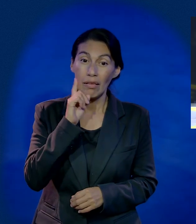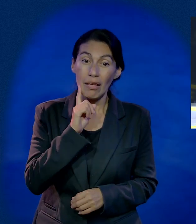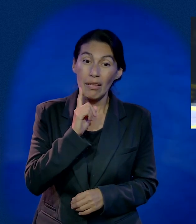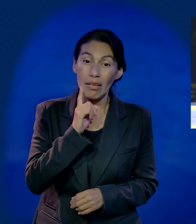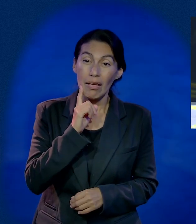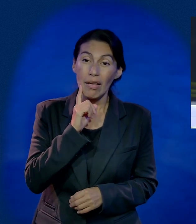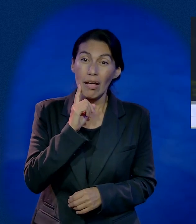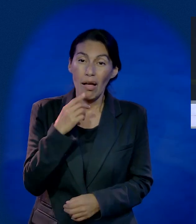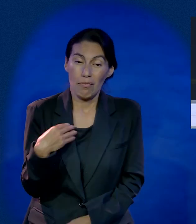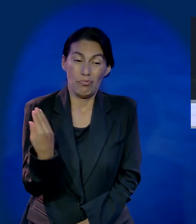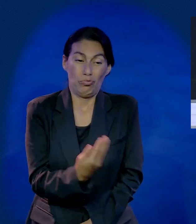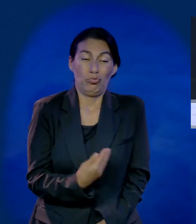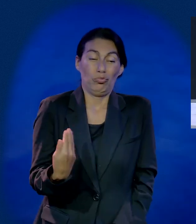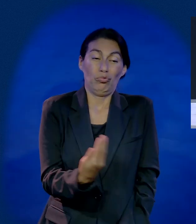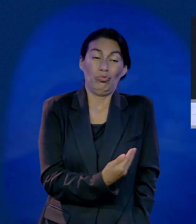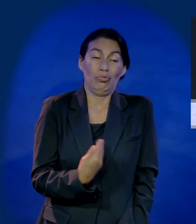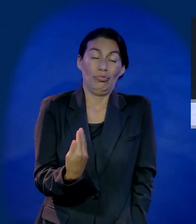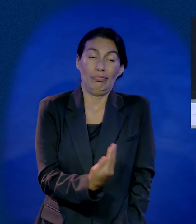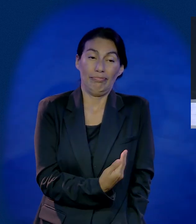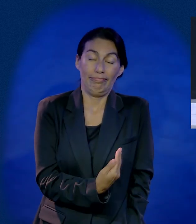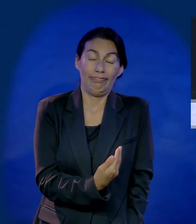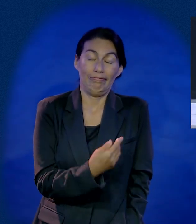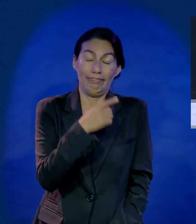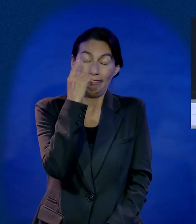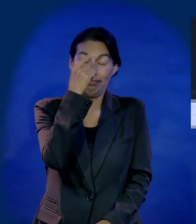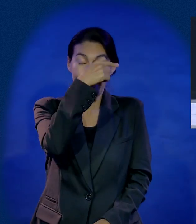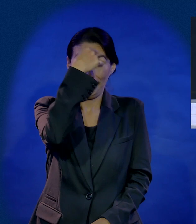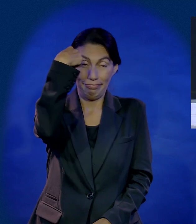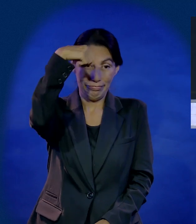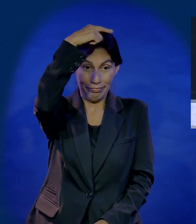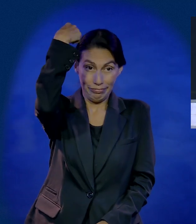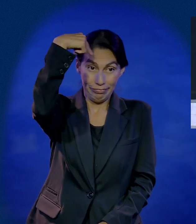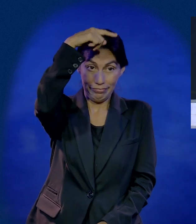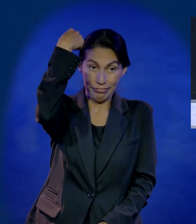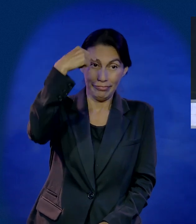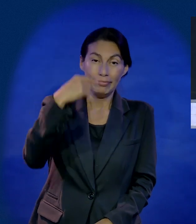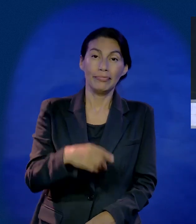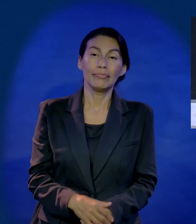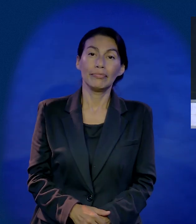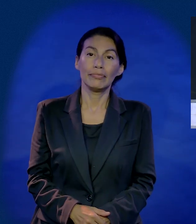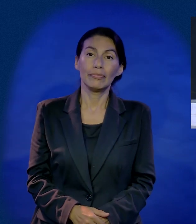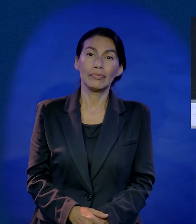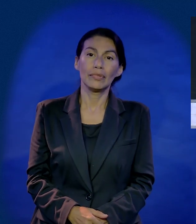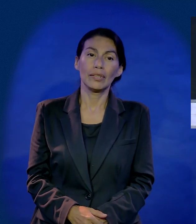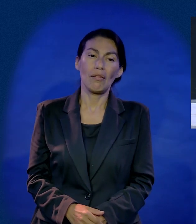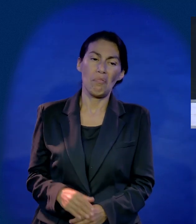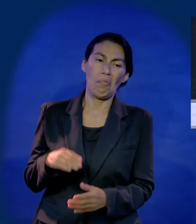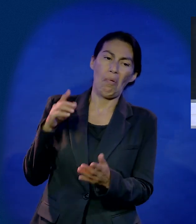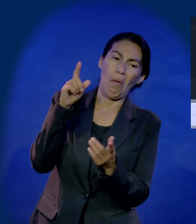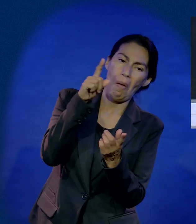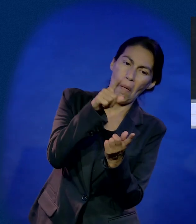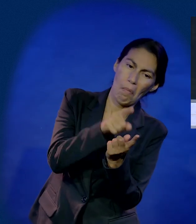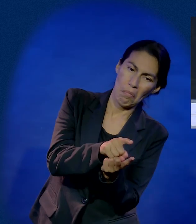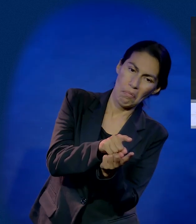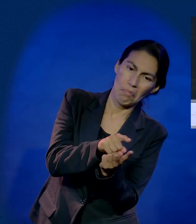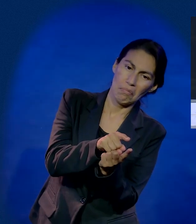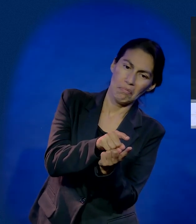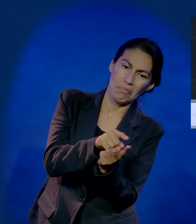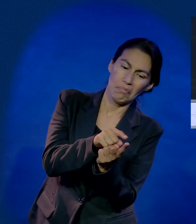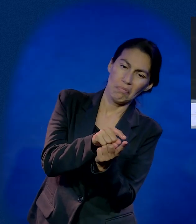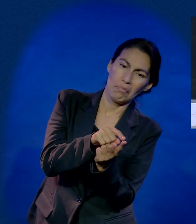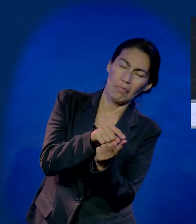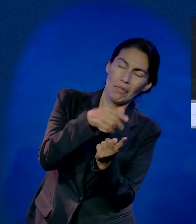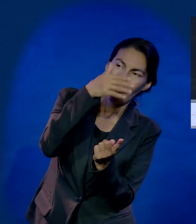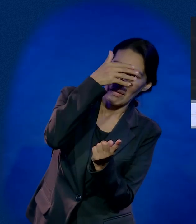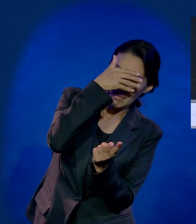cariñoso, que envolvió y amarró, inmovilizó, como usted le llame, a su hija.